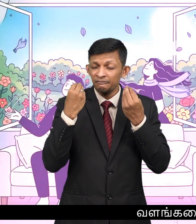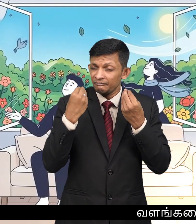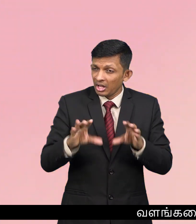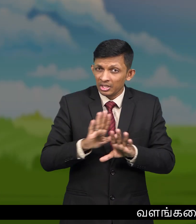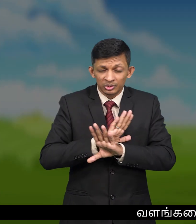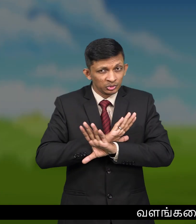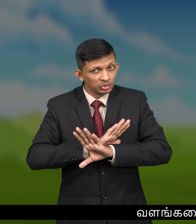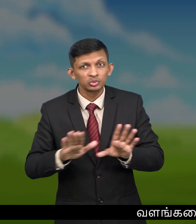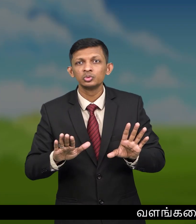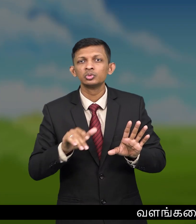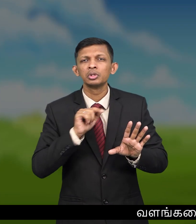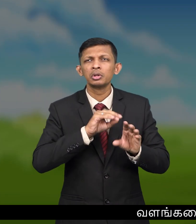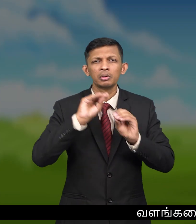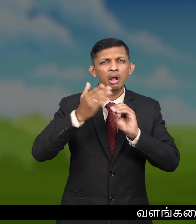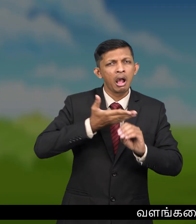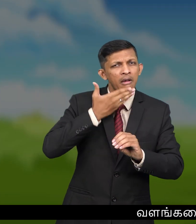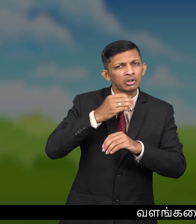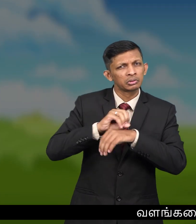வளங்களை வீணாக்காதீர்கள்.